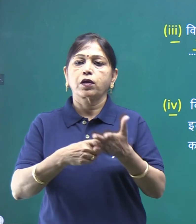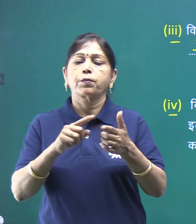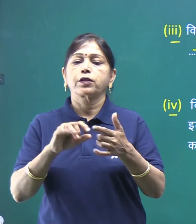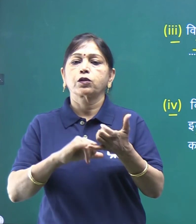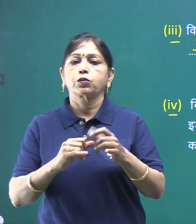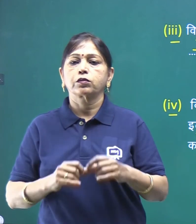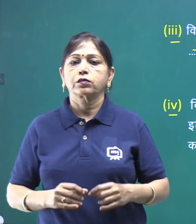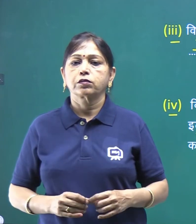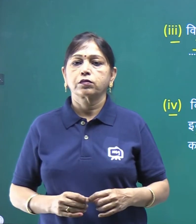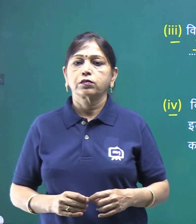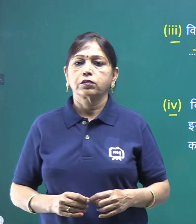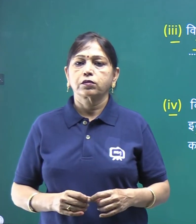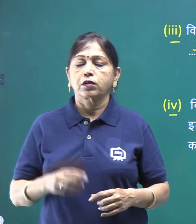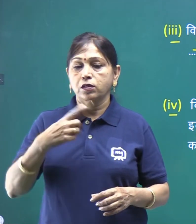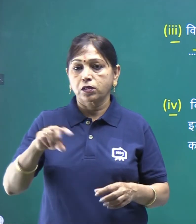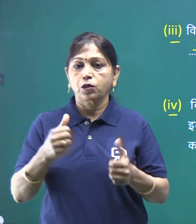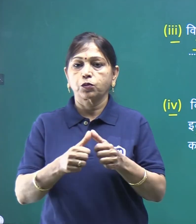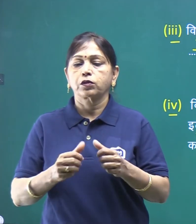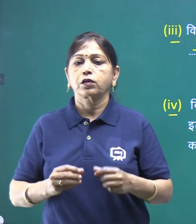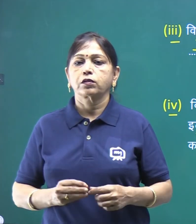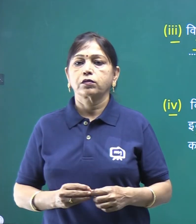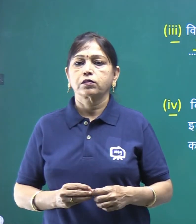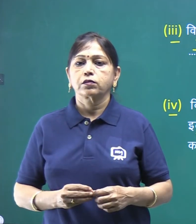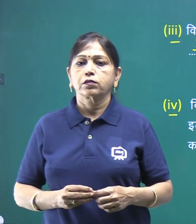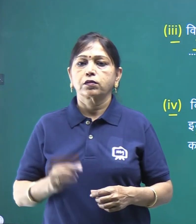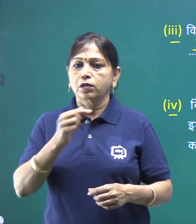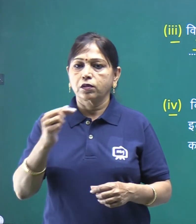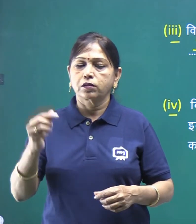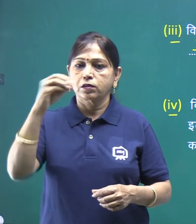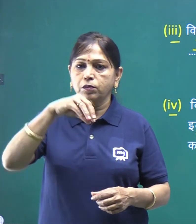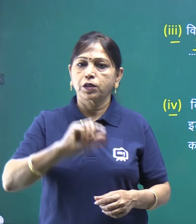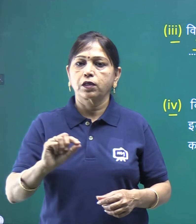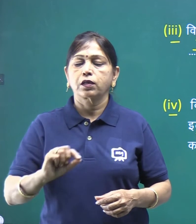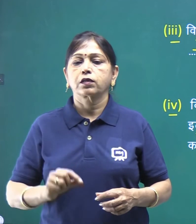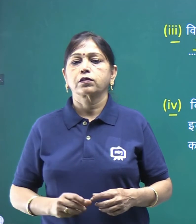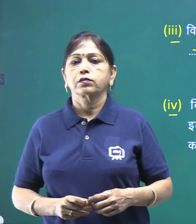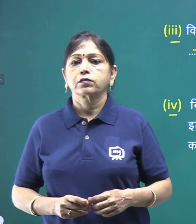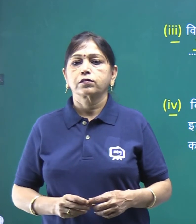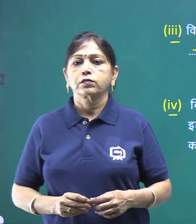प्रतिरोध। सही ऑप्शन रिक्त स्थान में लिखेंगे।